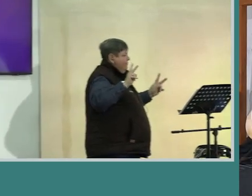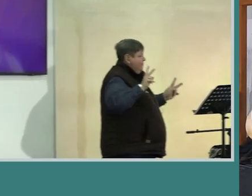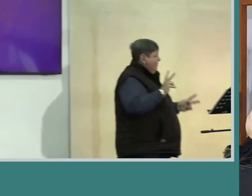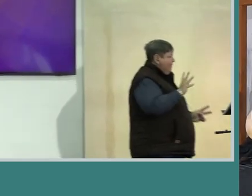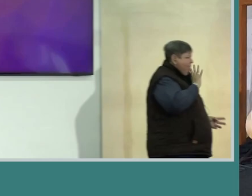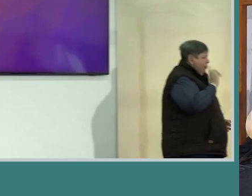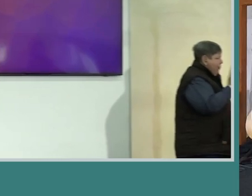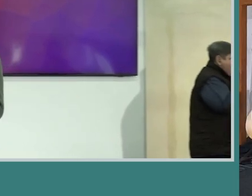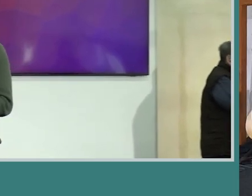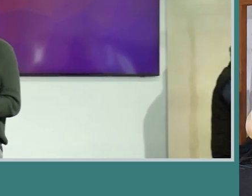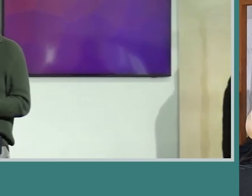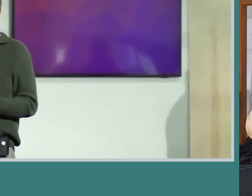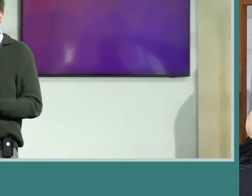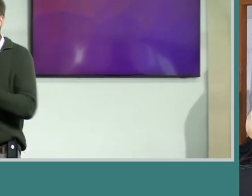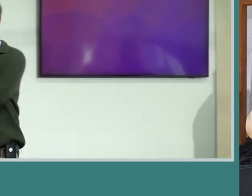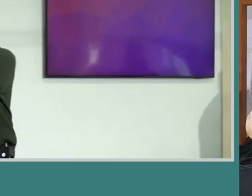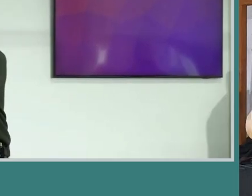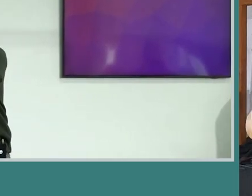gelees en gedink